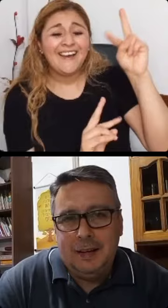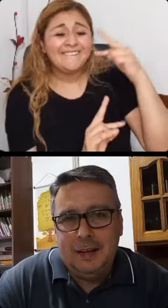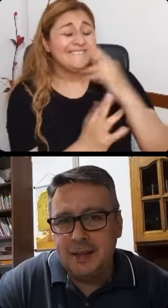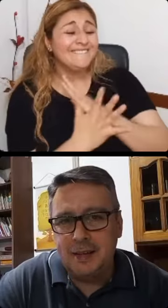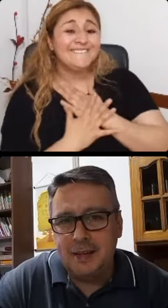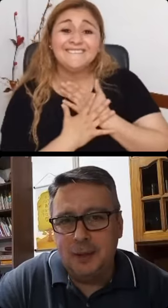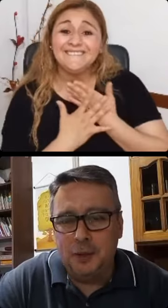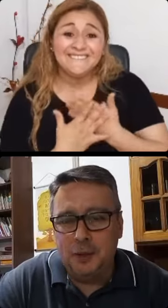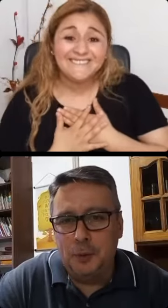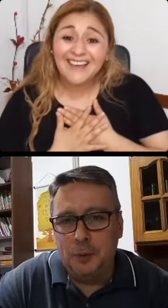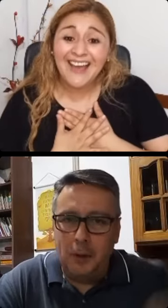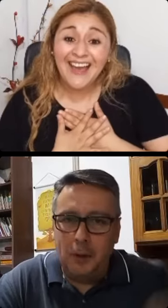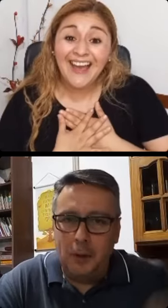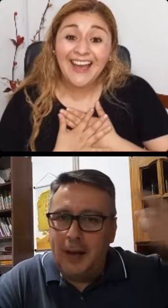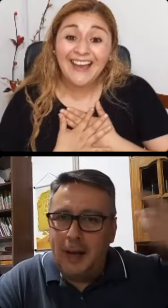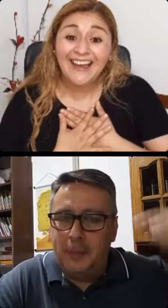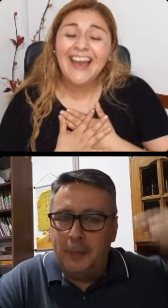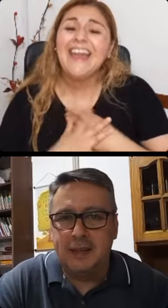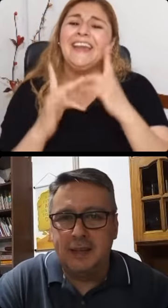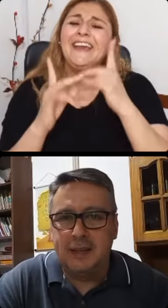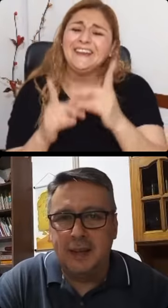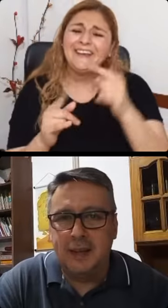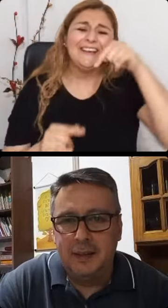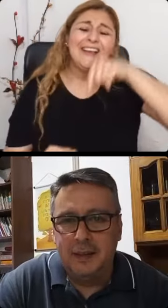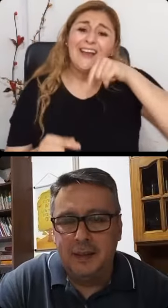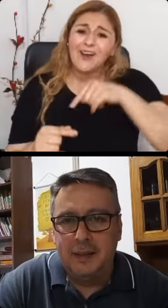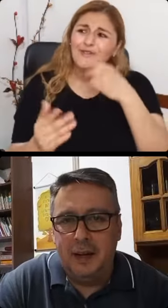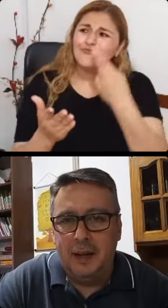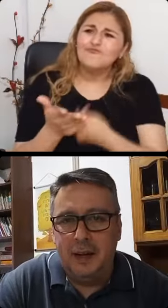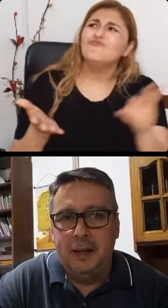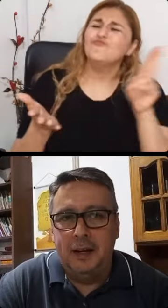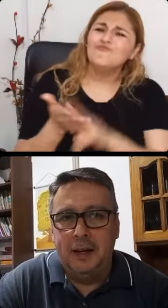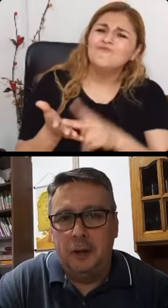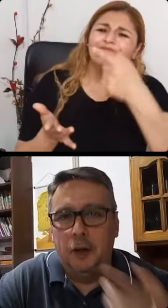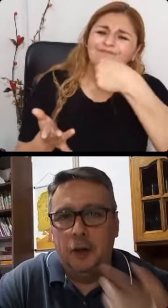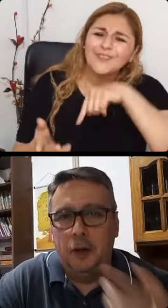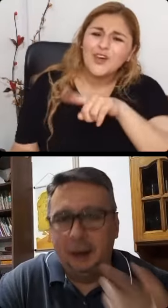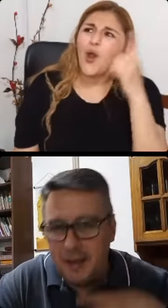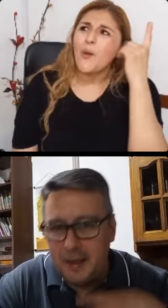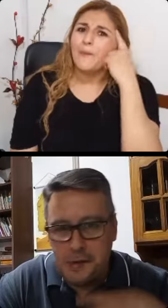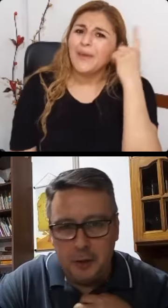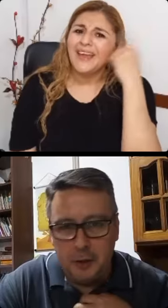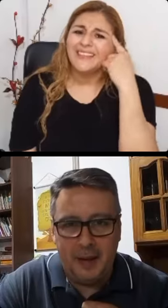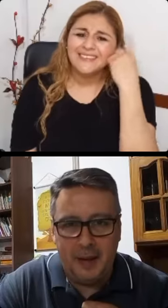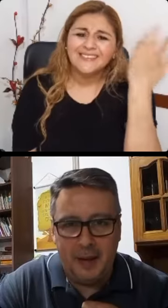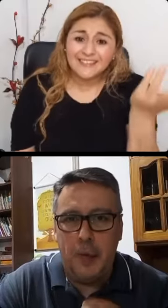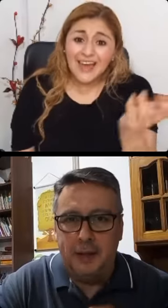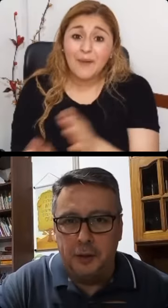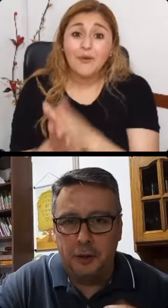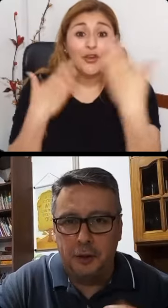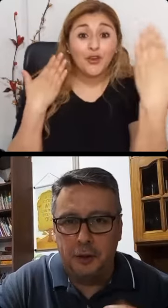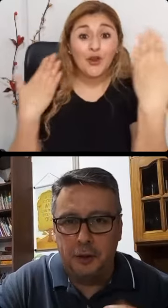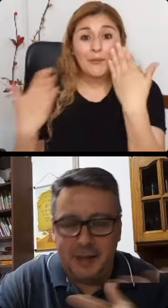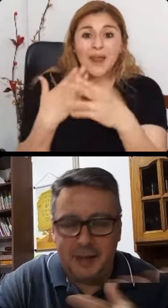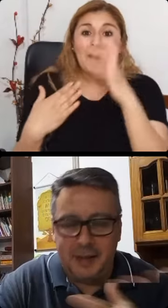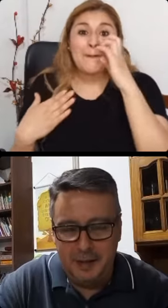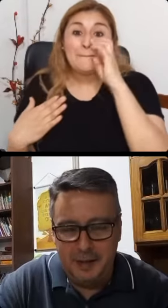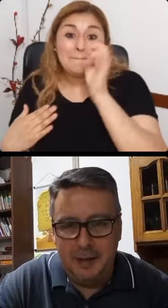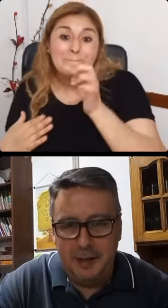y a veces uno tiene que volver a pensar en los padres ¿no? en los padres nuestros ¿no?